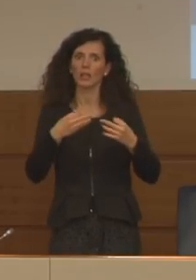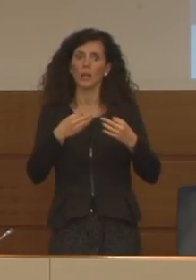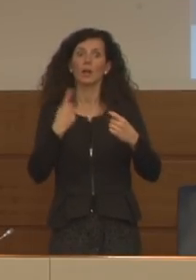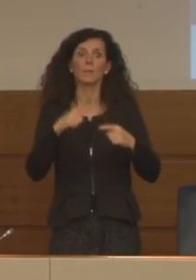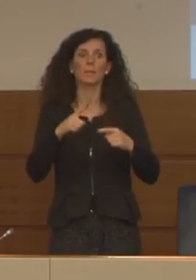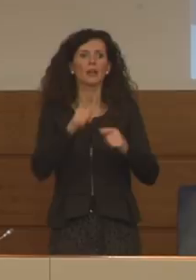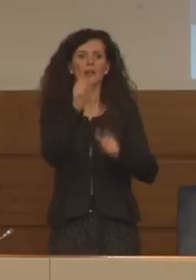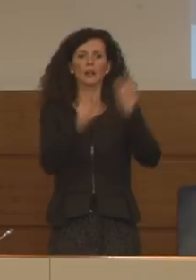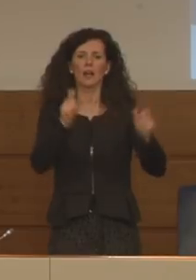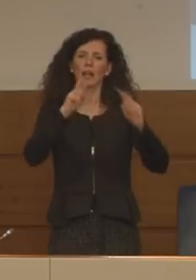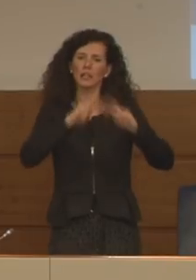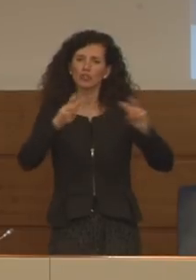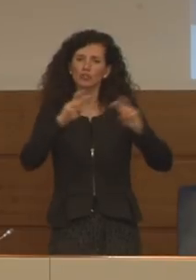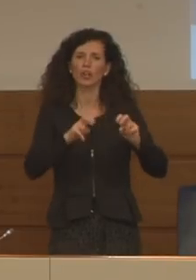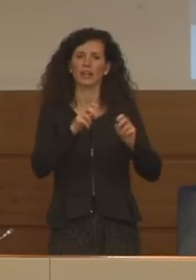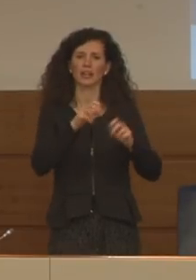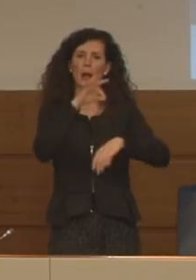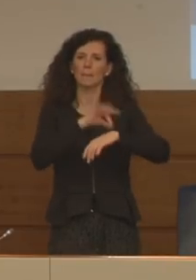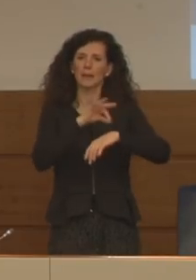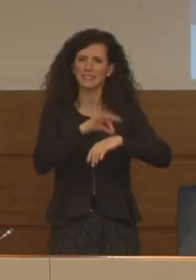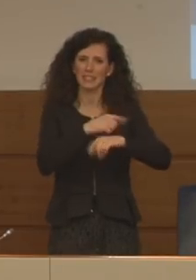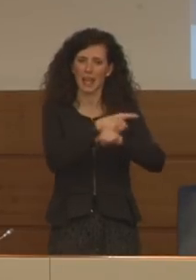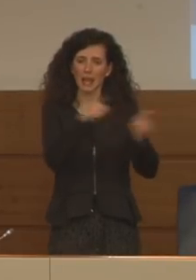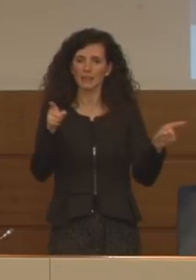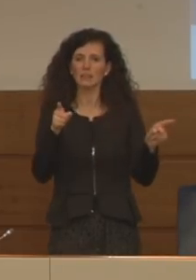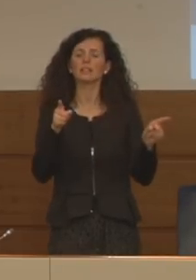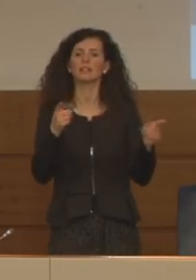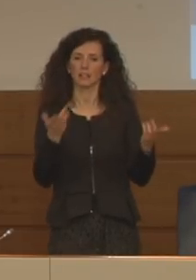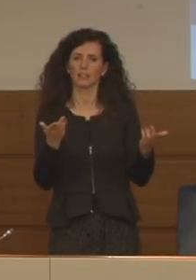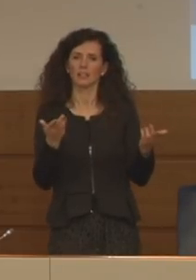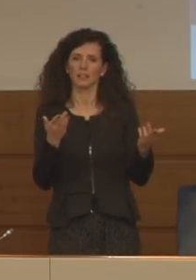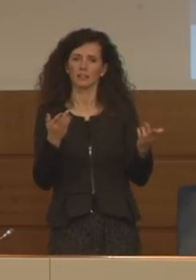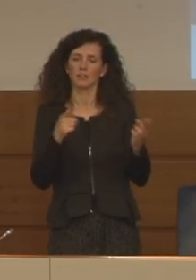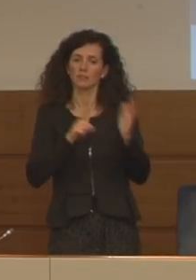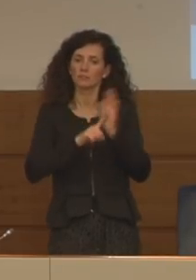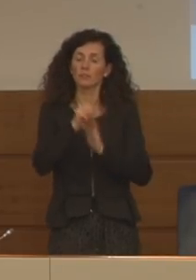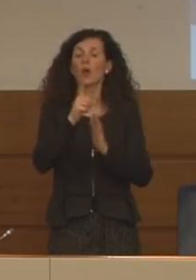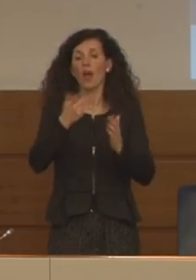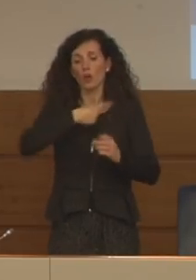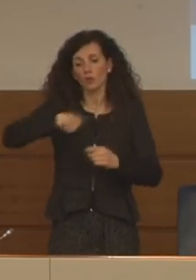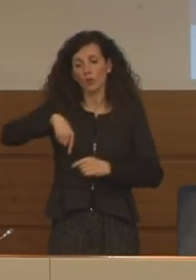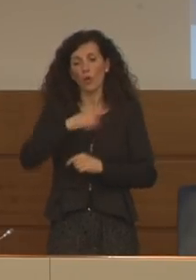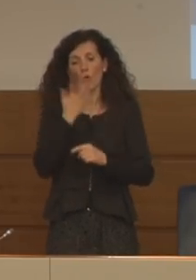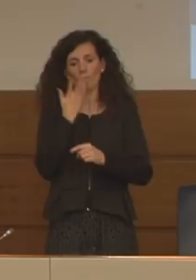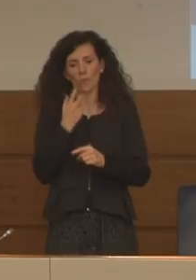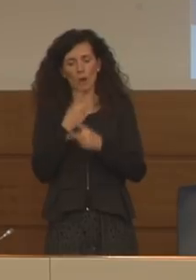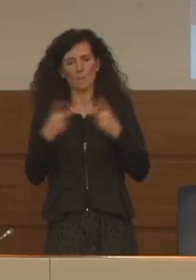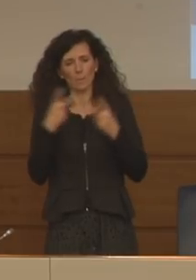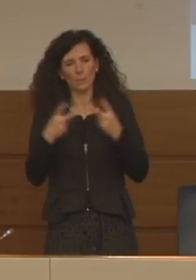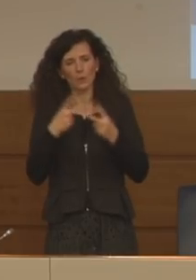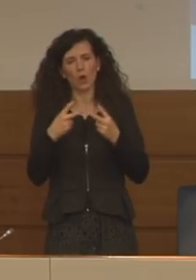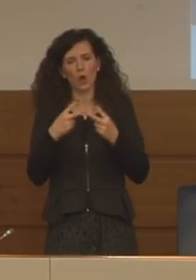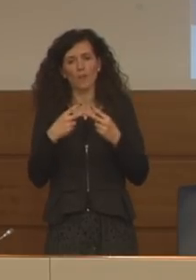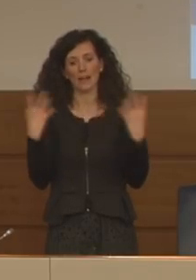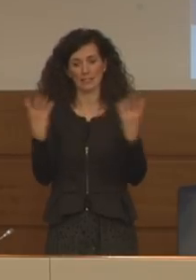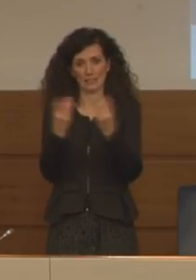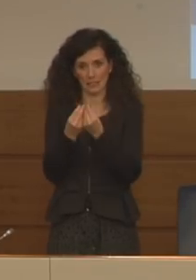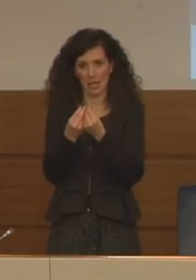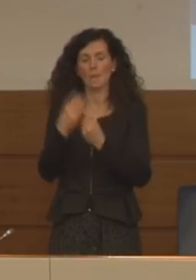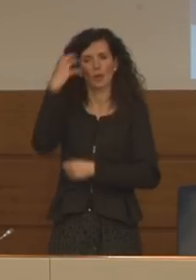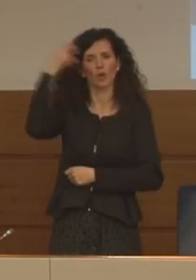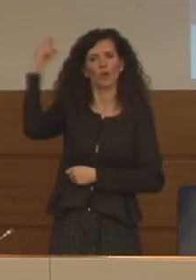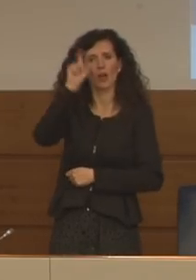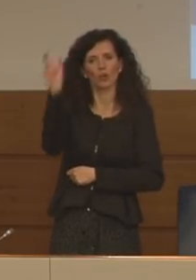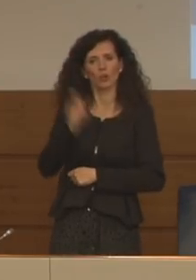di ricerca o di rilevanza accademica questo è quello che cercheremo di fare ovviamente col col governo italiano con